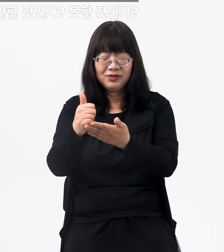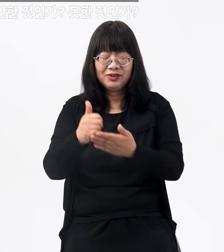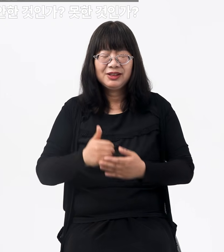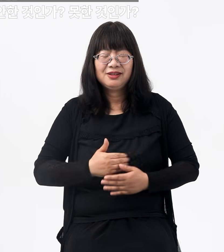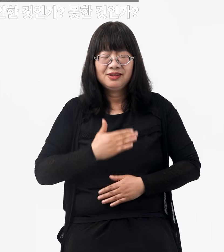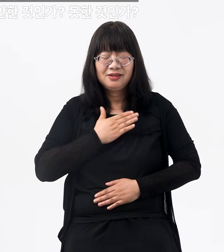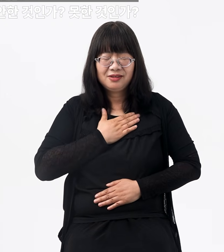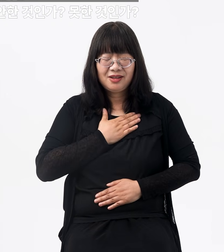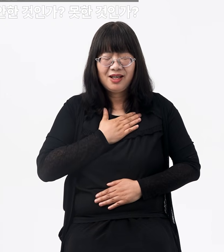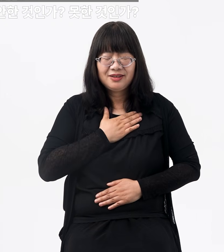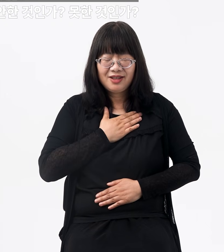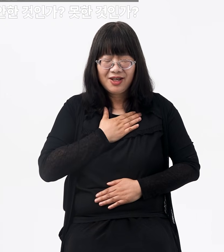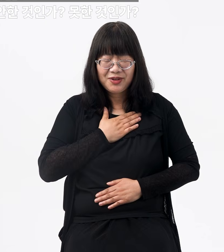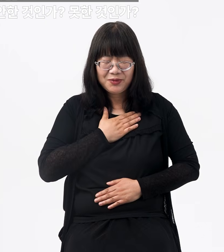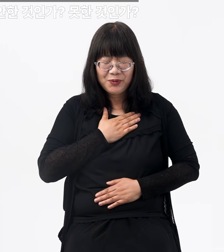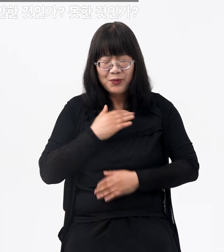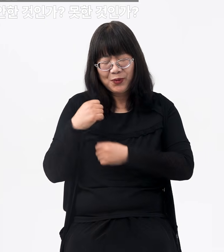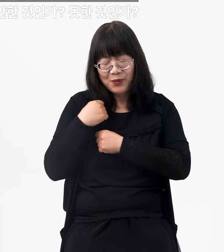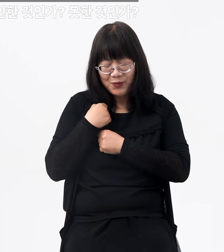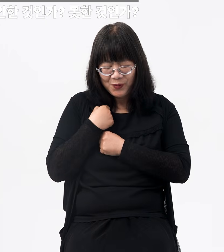주님은 나의